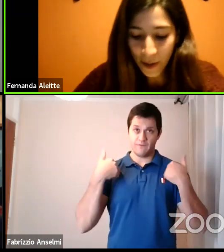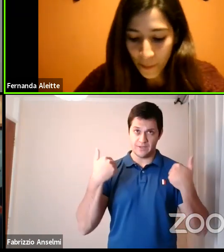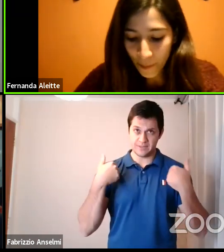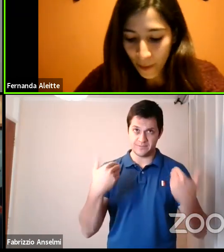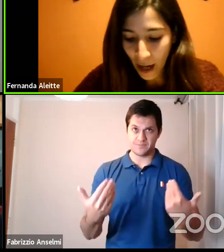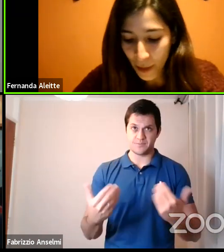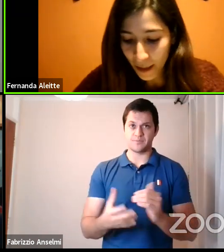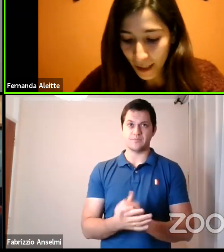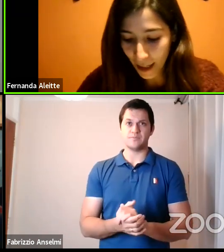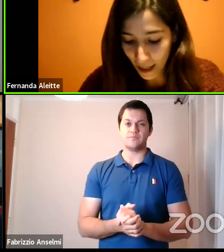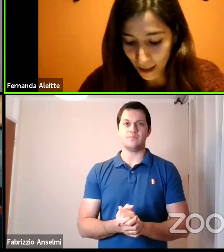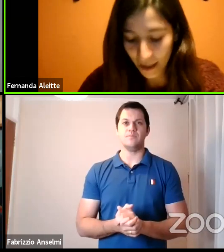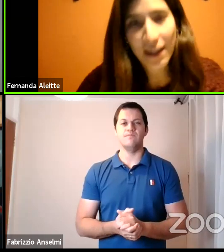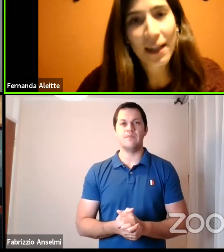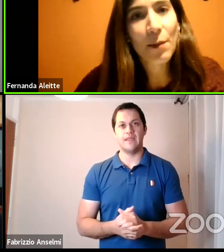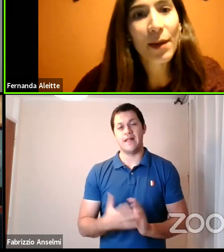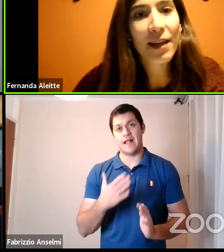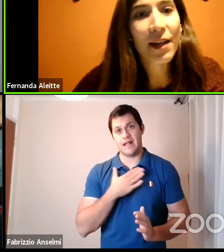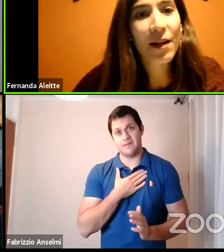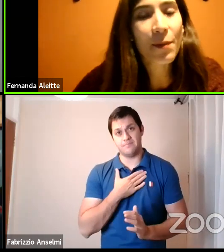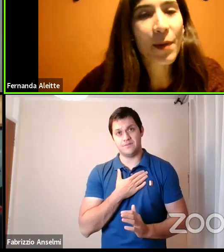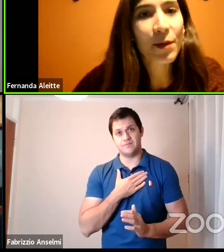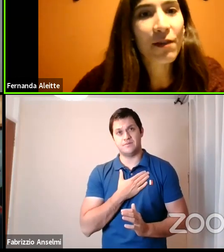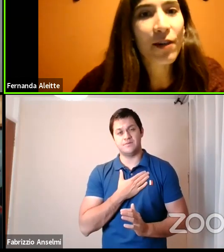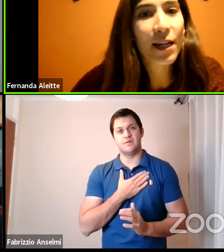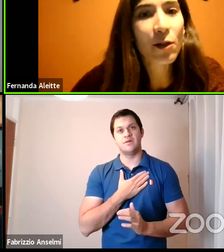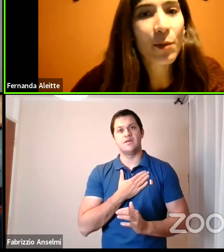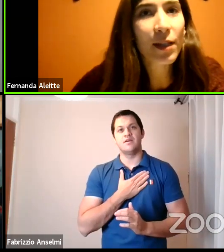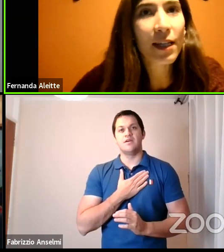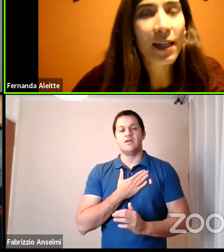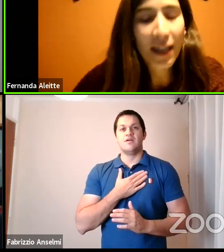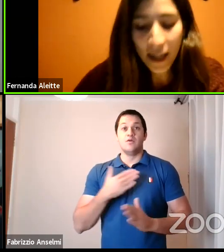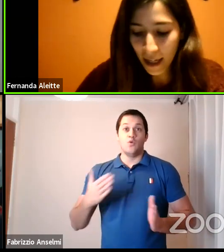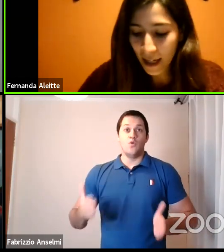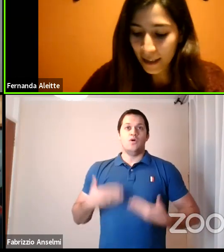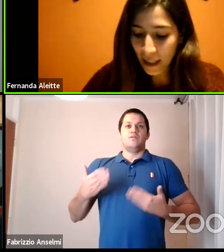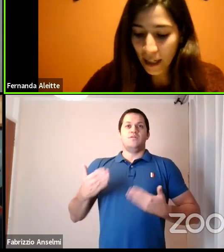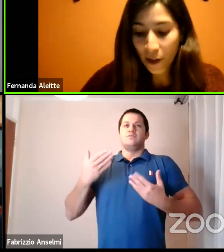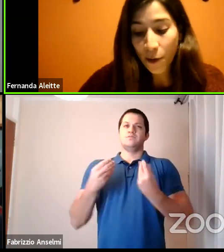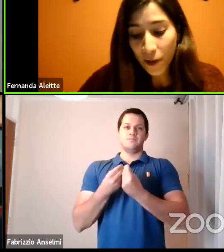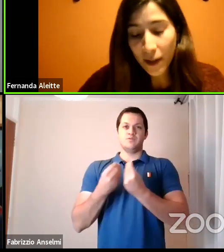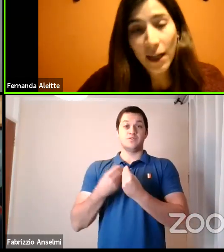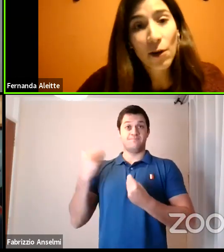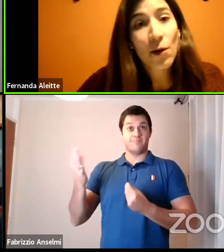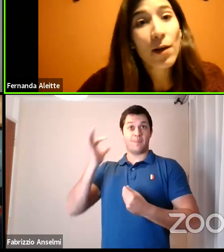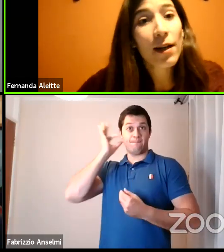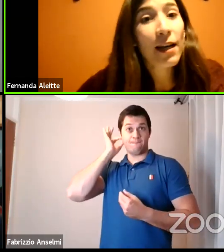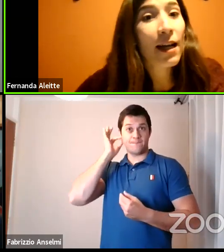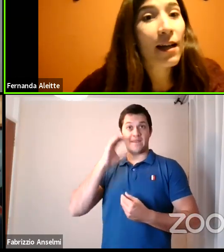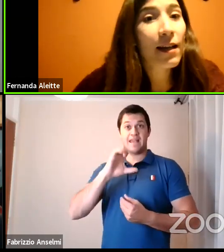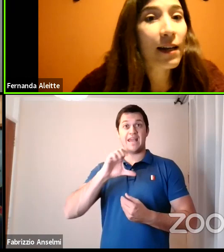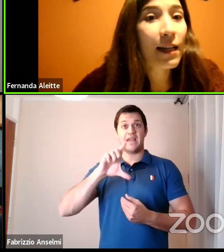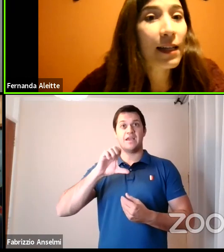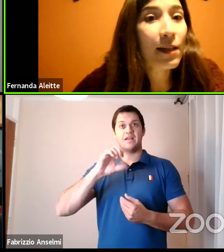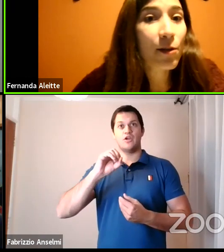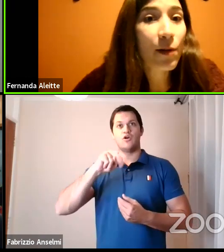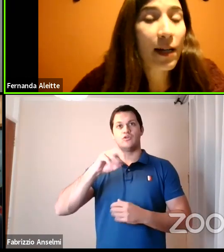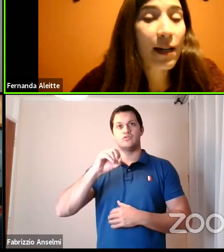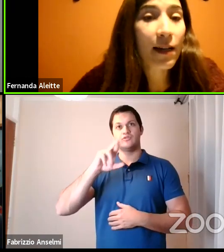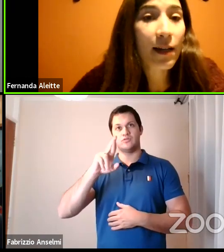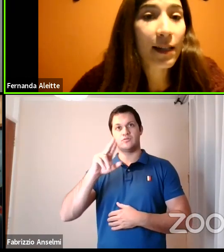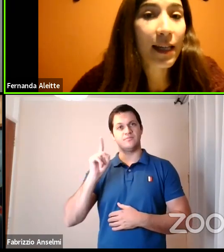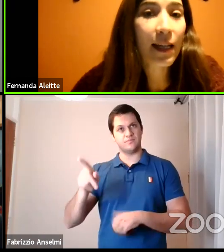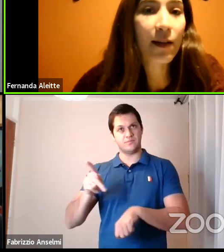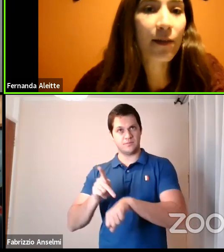que a mí en general me motivó harto porque ella es Eleanor. Eleanor es la